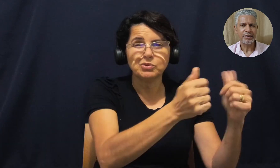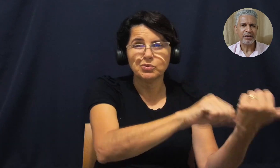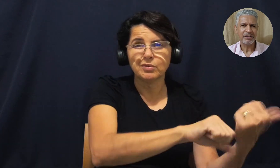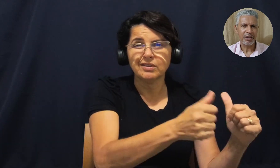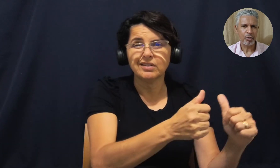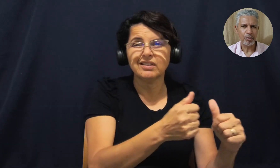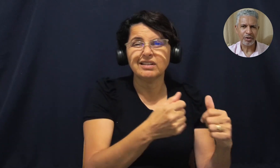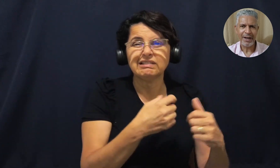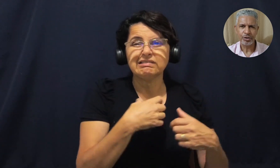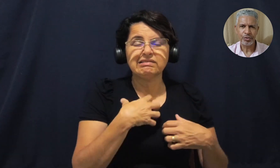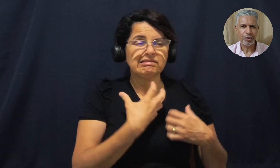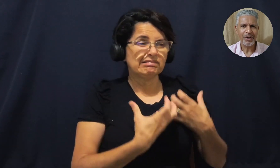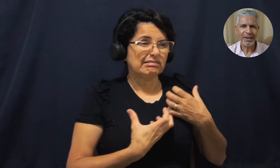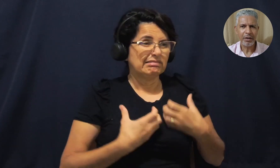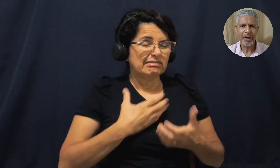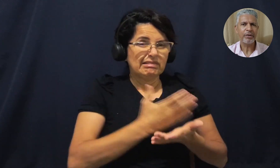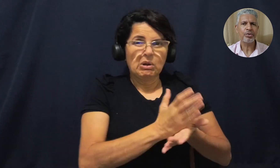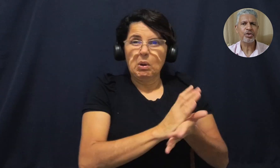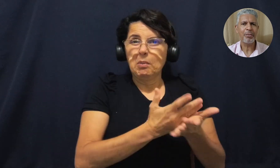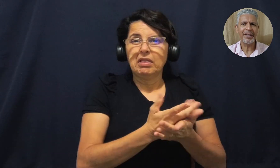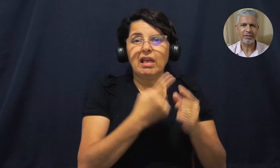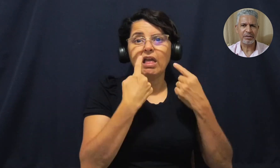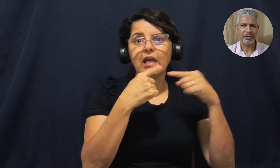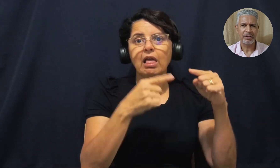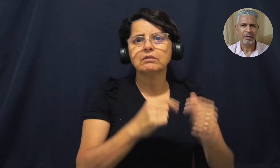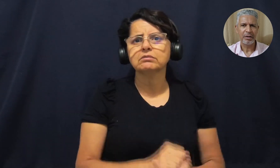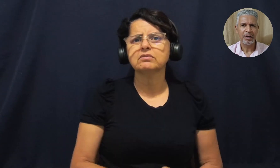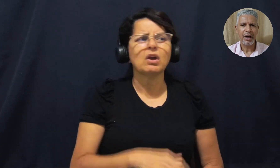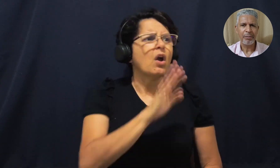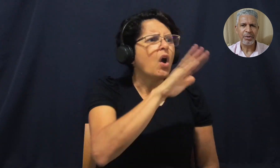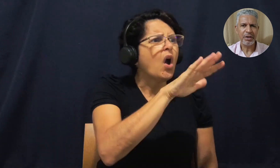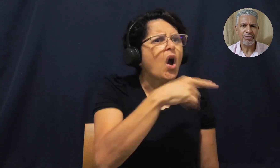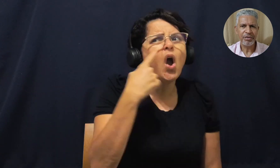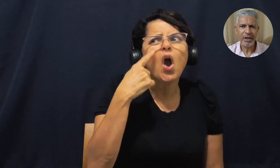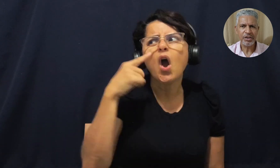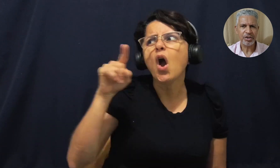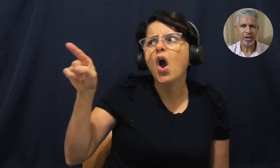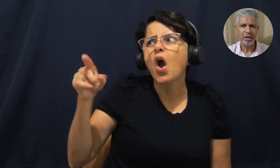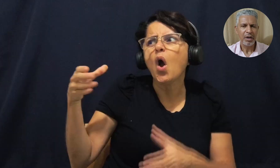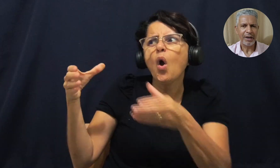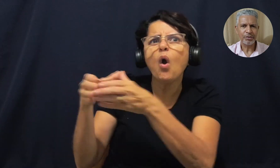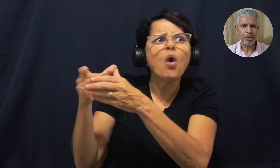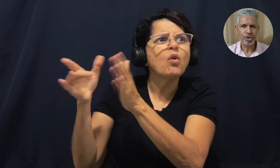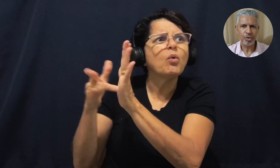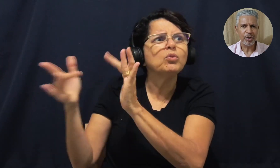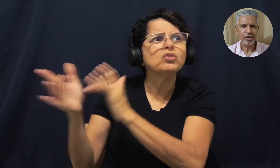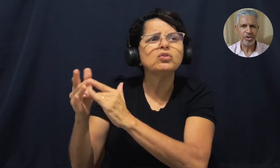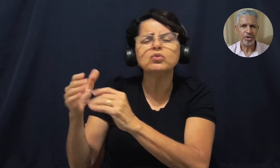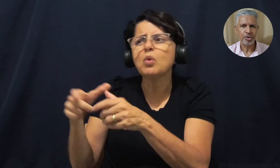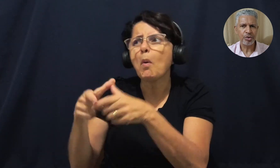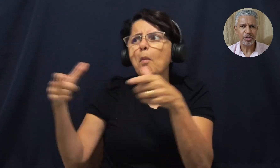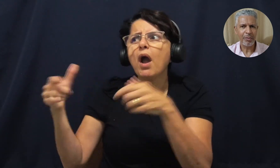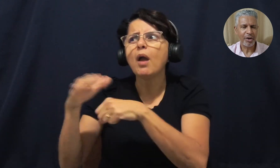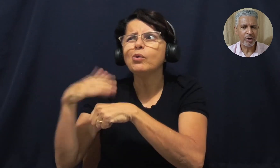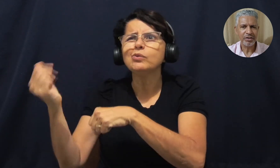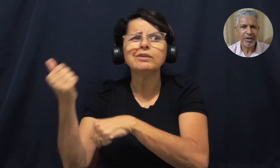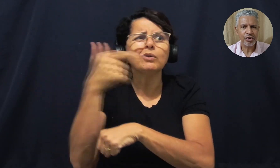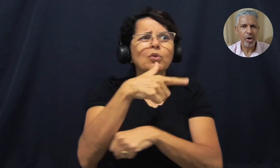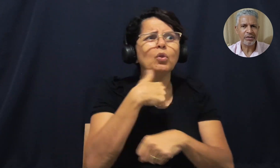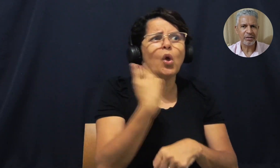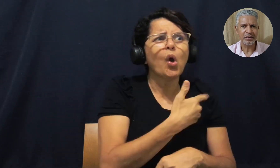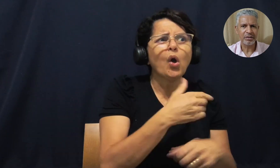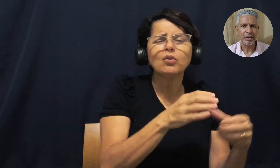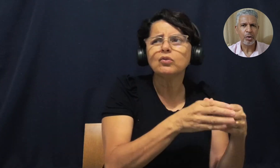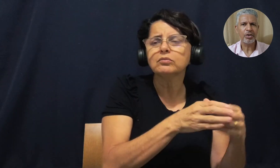João Batista, incomodados, foram reclamar com seu mestre: Rabi, veja, as multidões de Jesus são maiores